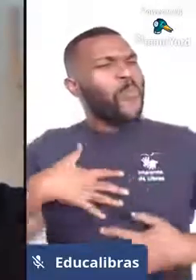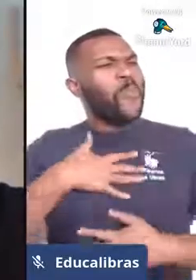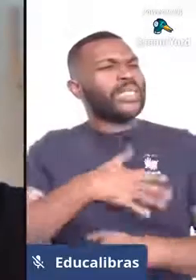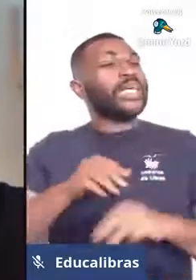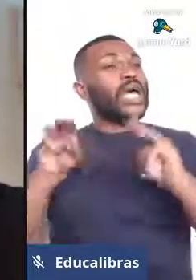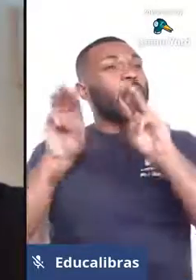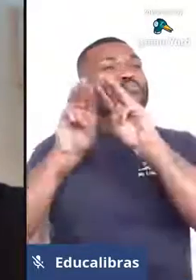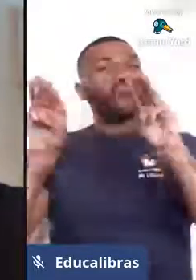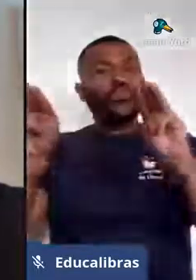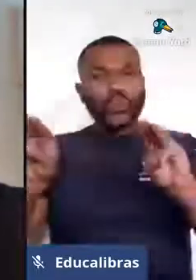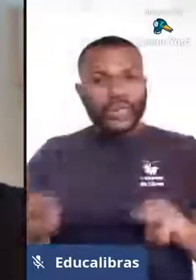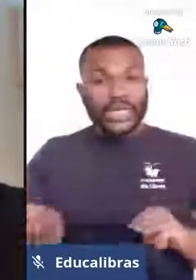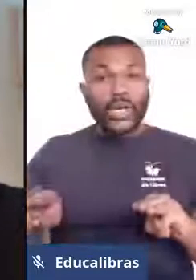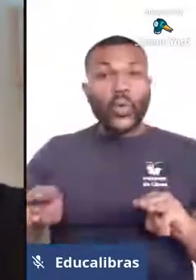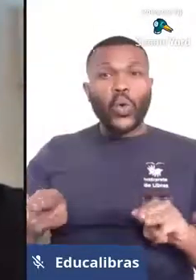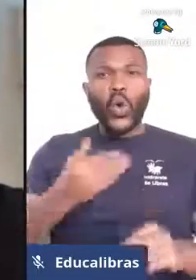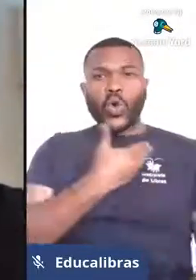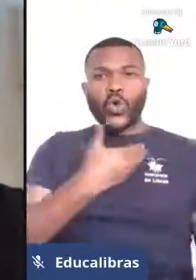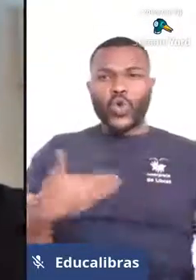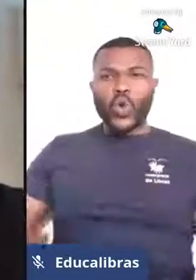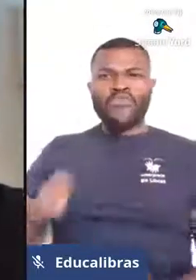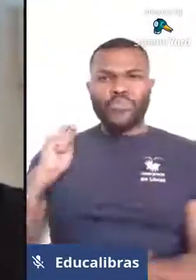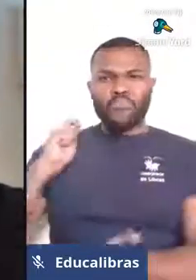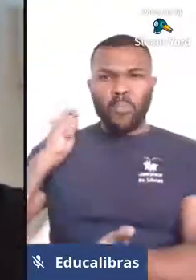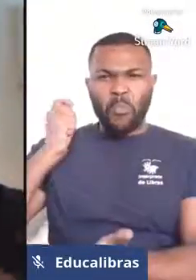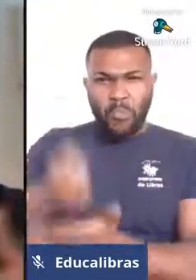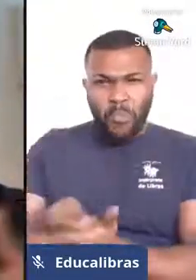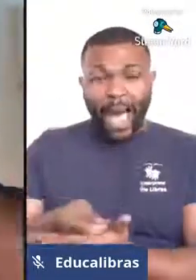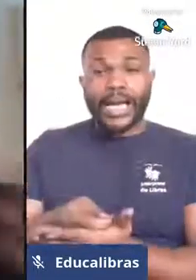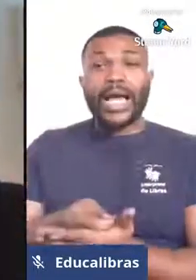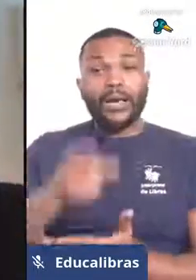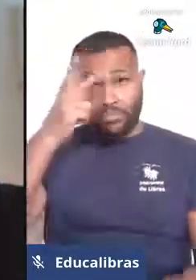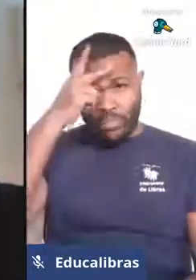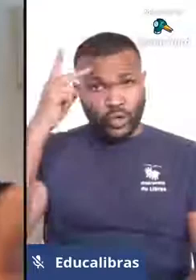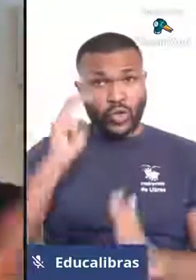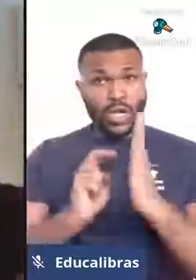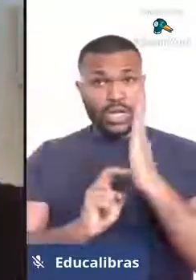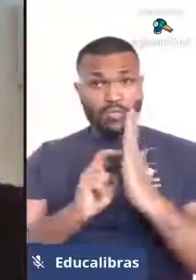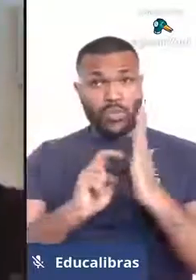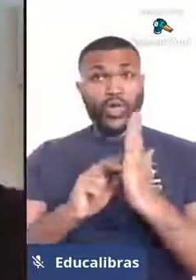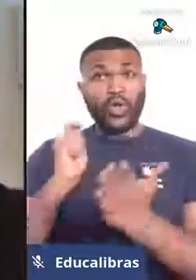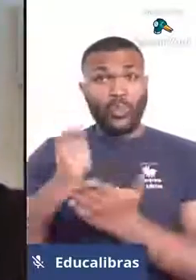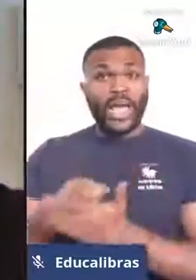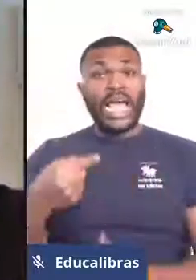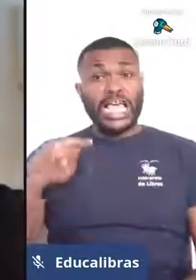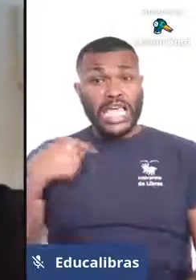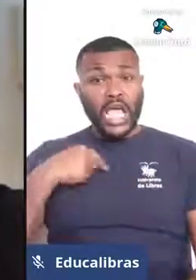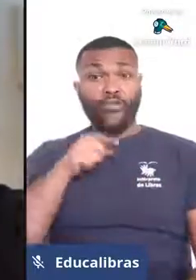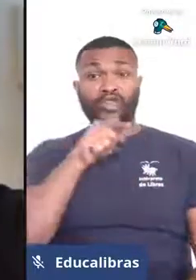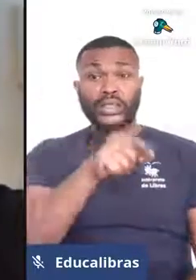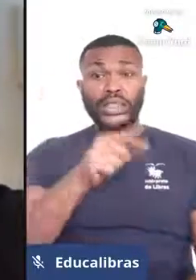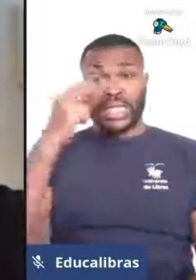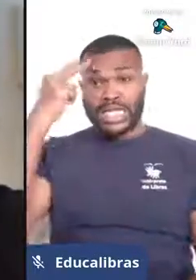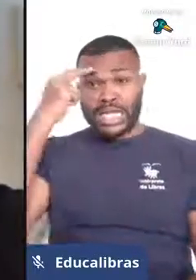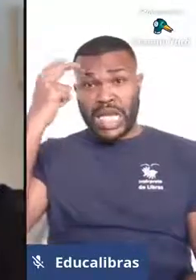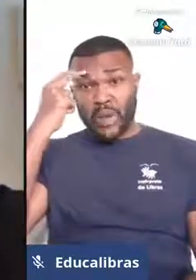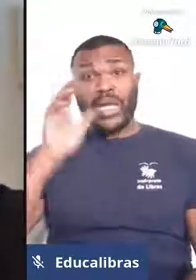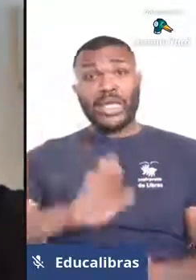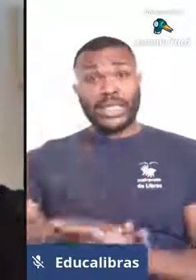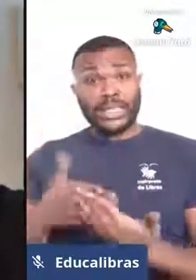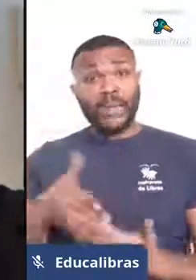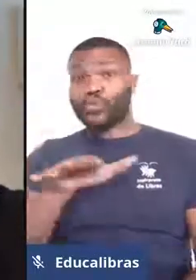pelo Estado, quer dizer, indiretamente pago pelo contribuinte, sou eu, você, o Adriano, que pagamos impostos, que